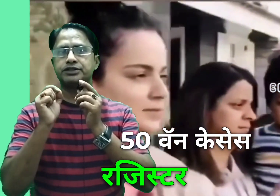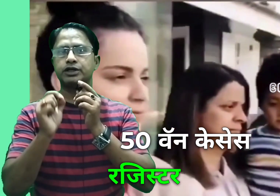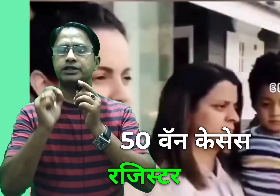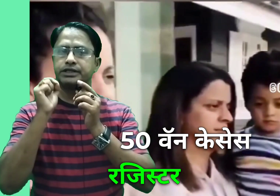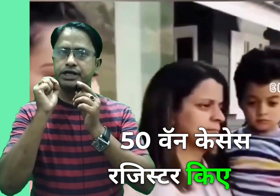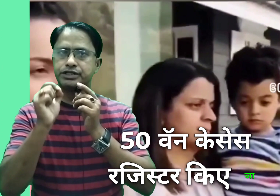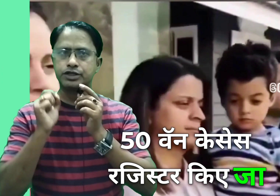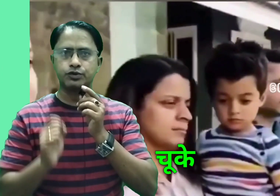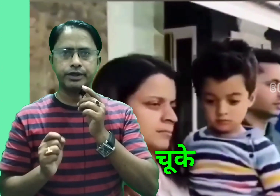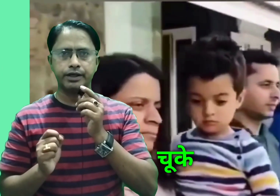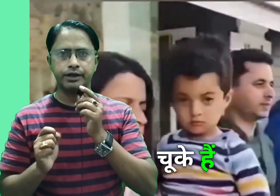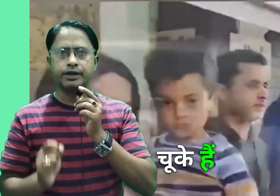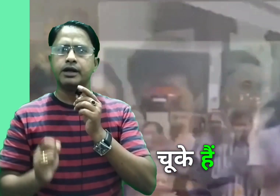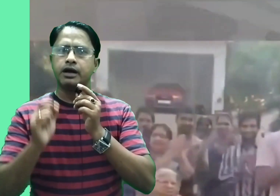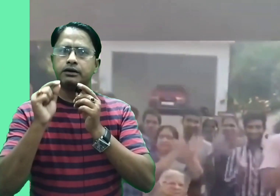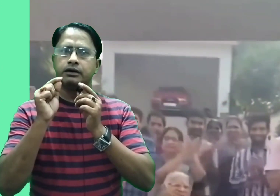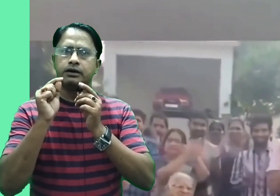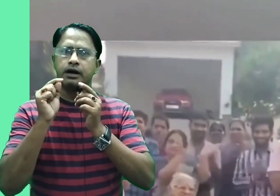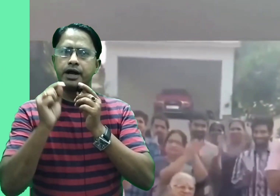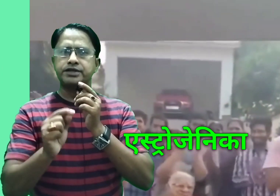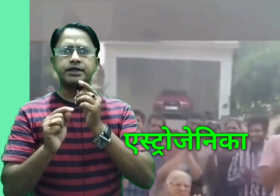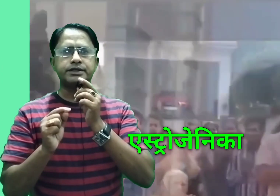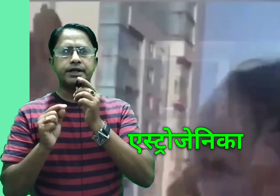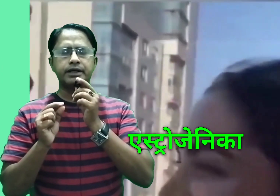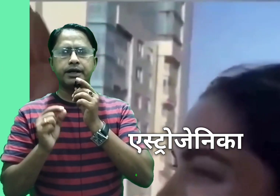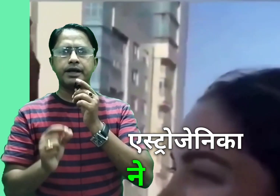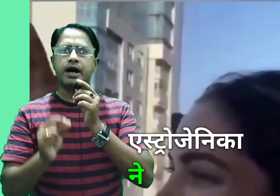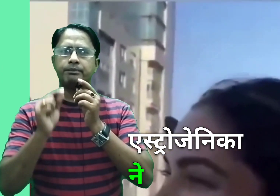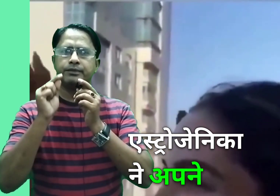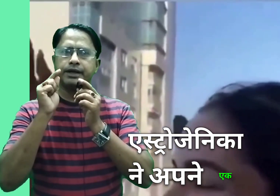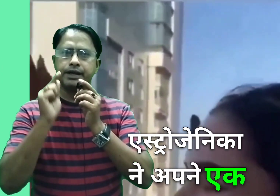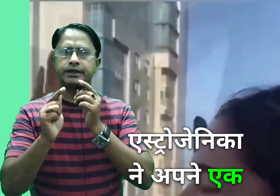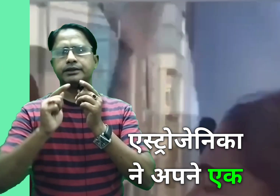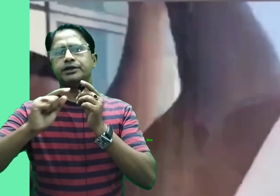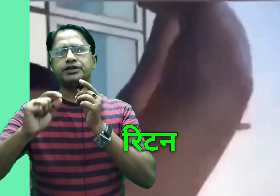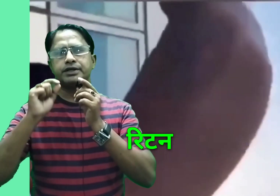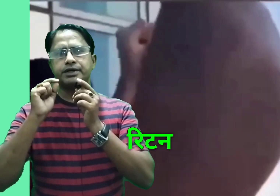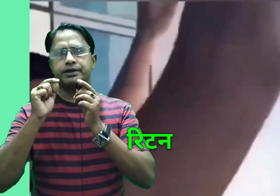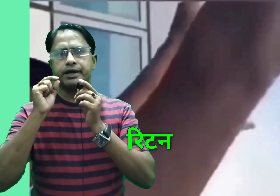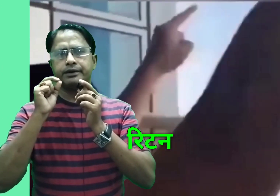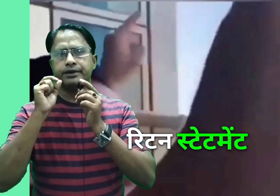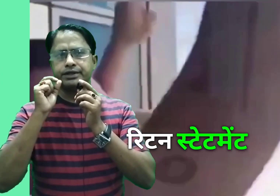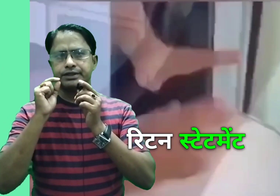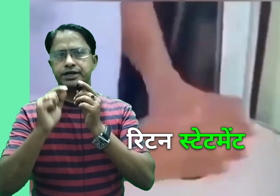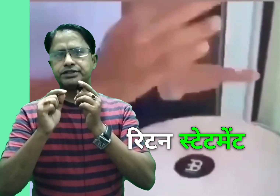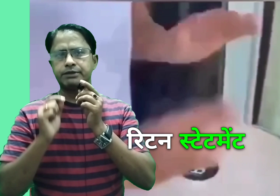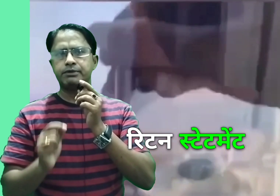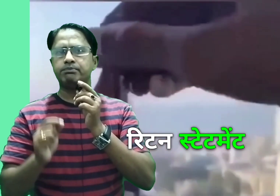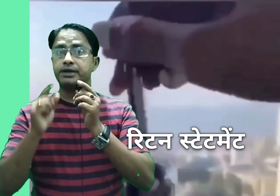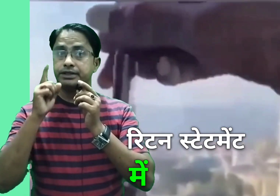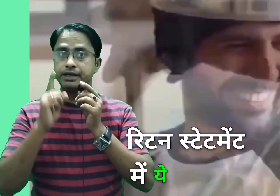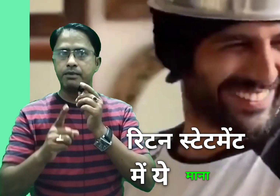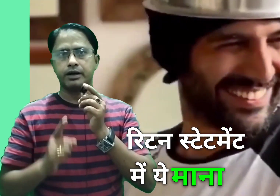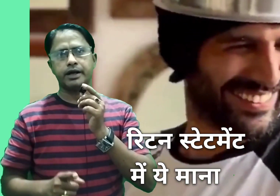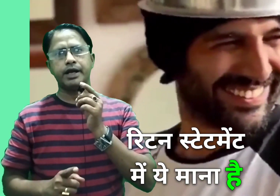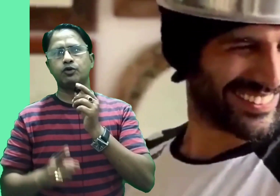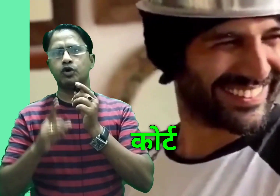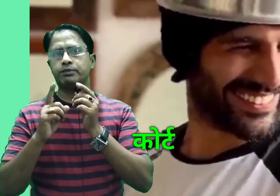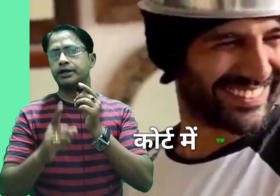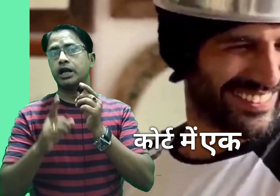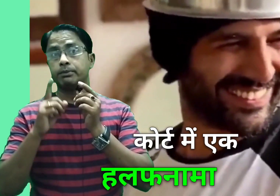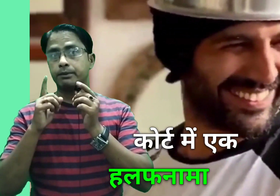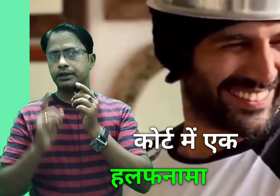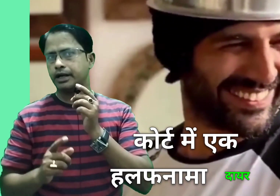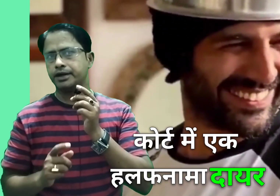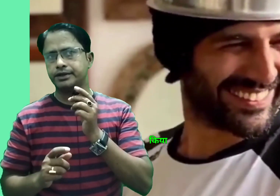केसेस रजिस्टर किए जा चुके हैं। एस्ट्राजेनेका ने अपने एक रिटर्न स्टेटमेंट में ये माना है,